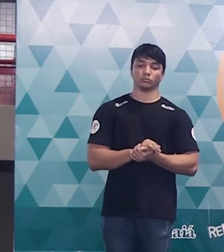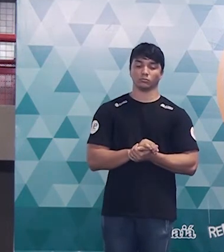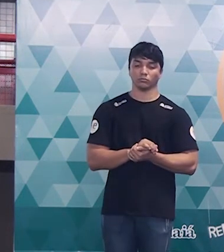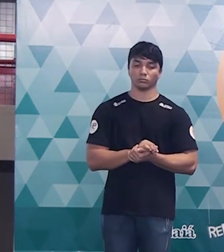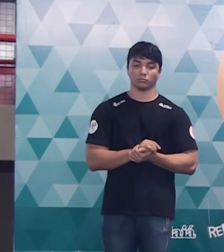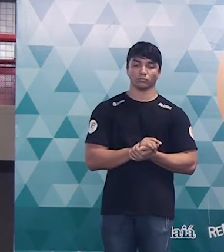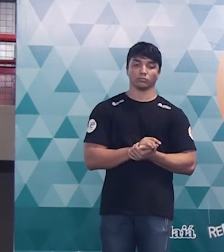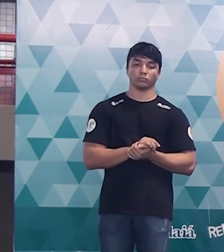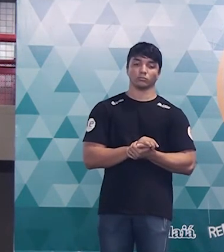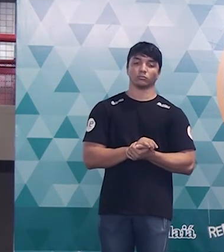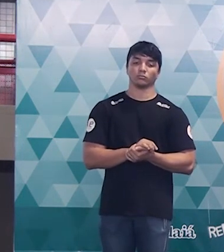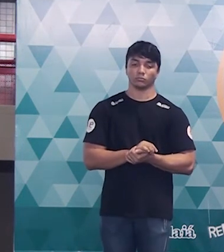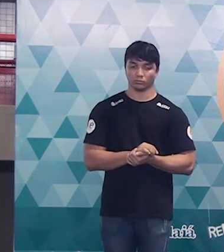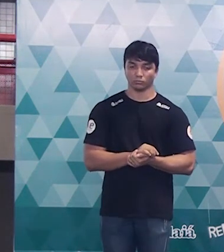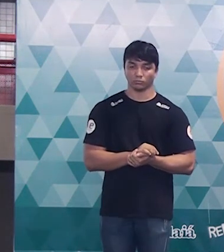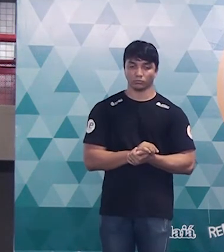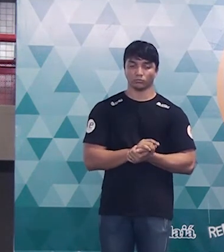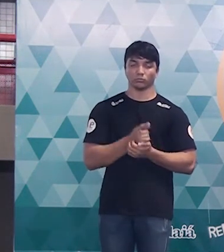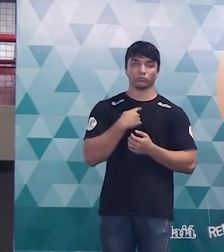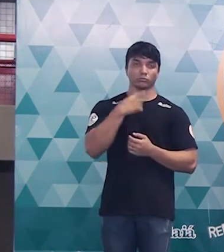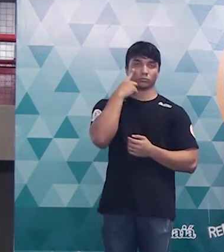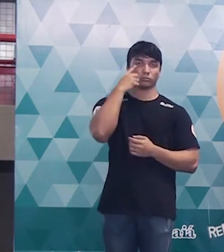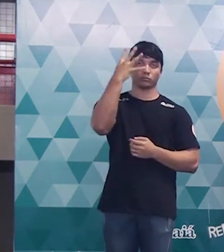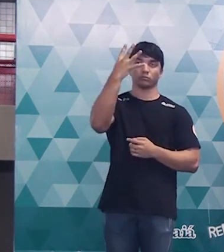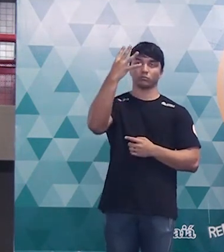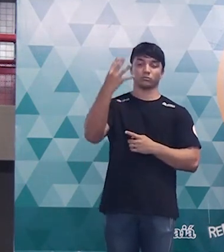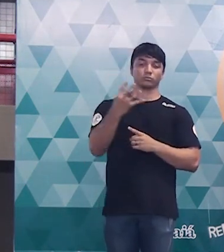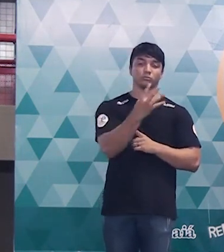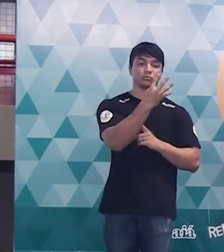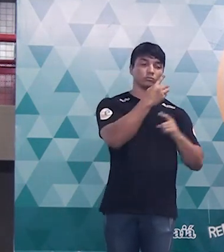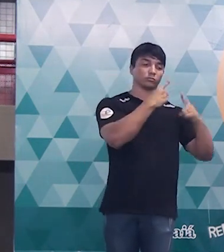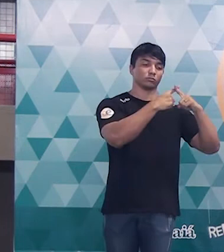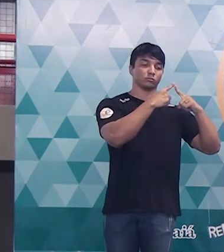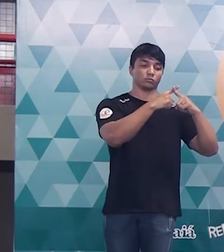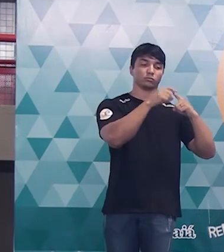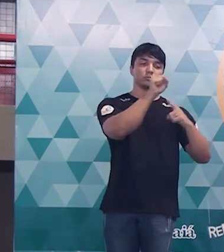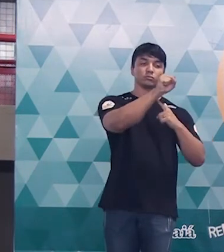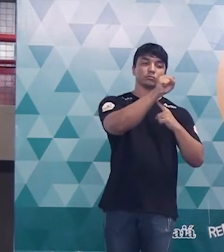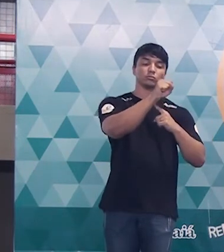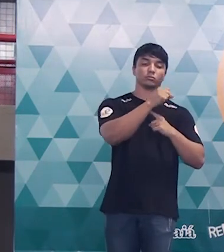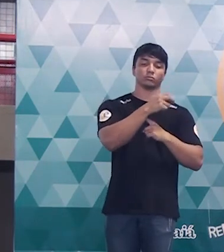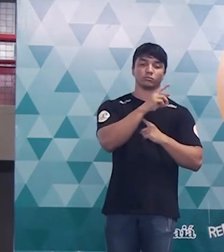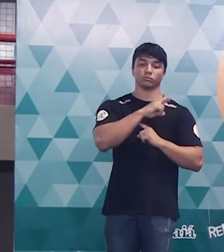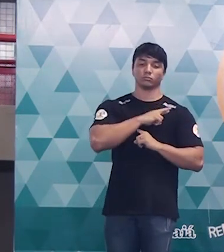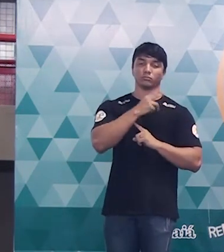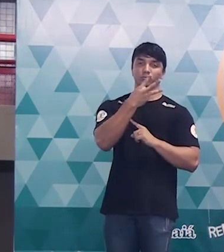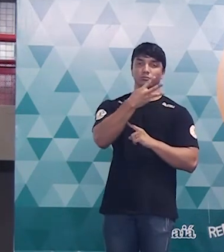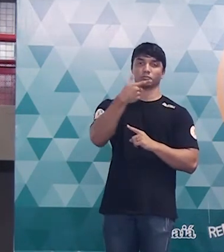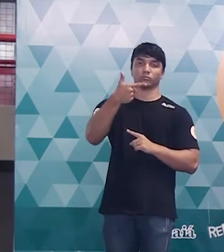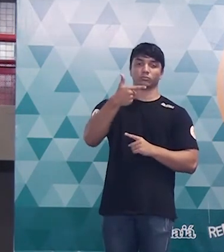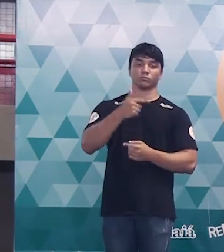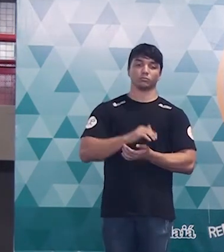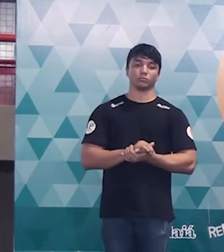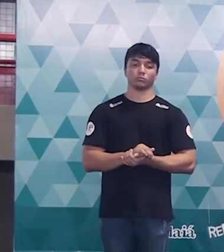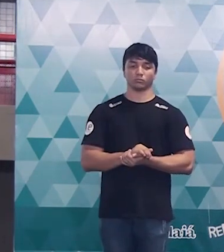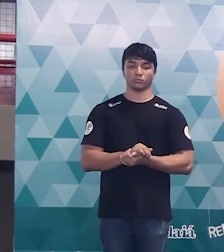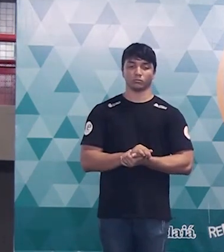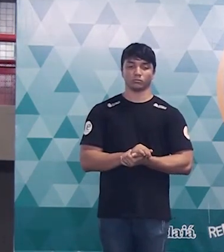é x. E aquele 4 lá em cima vai passar multiplicando o 8. Que vai dar o que, pessoal?